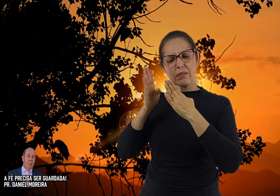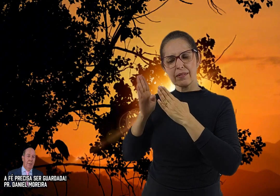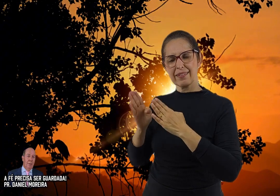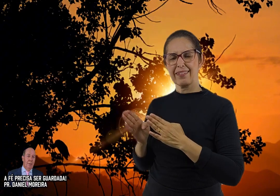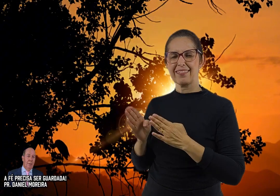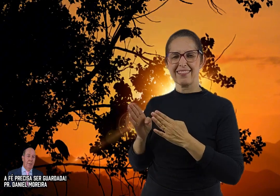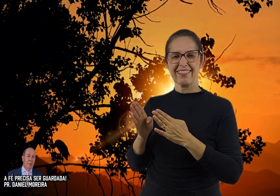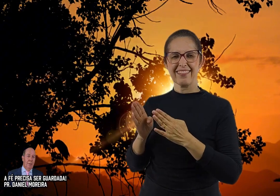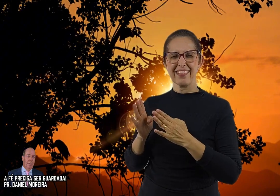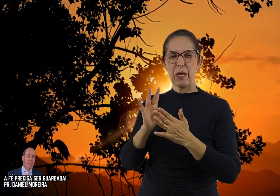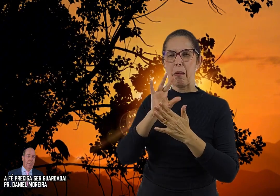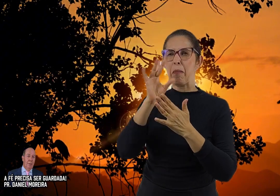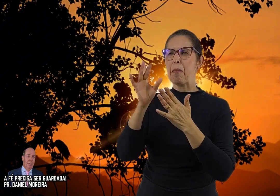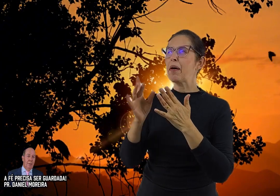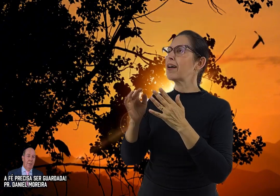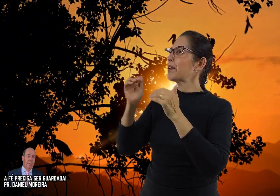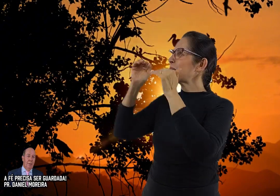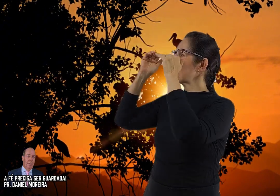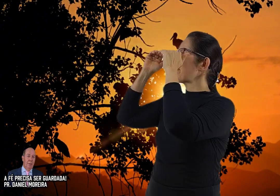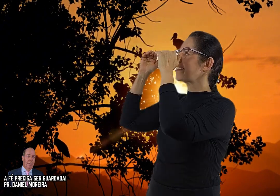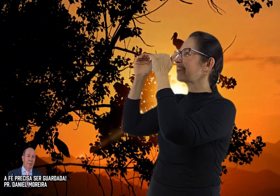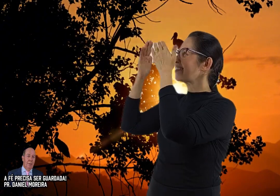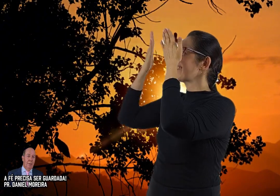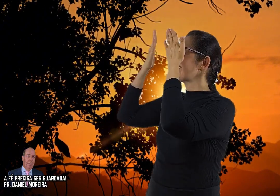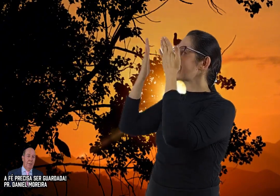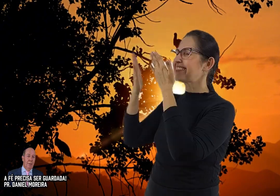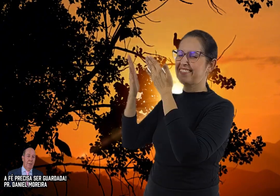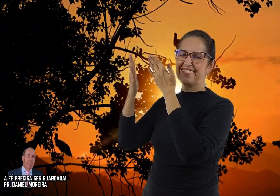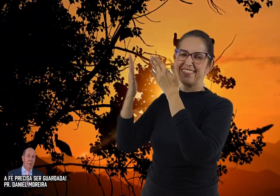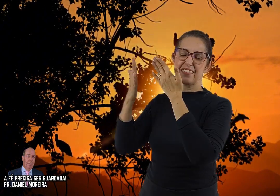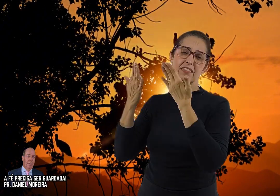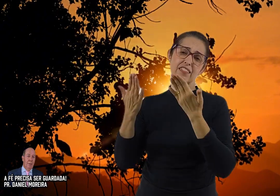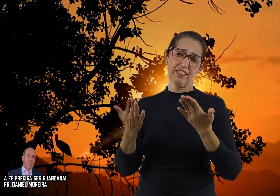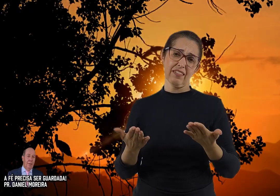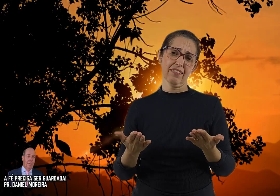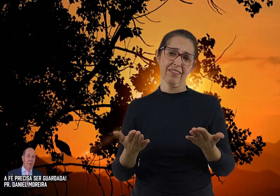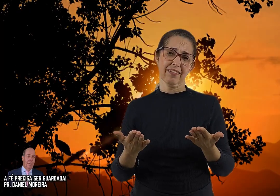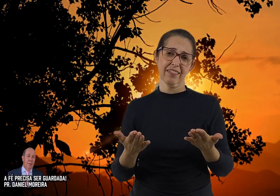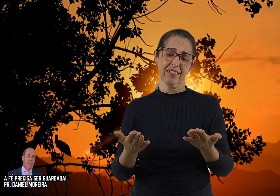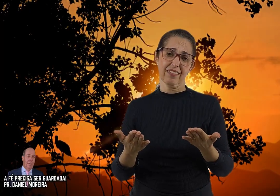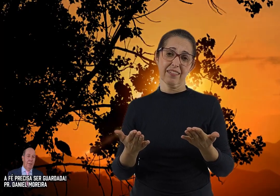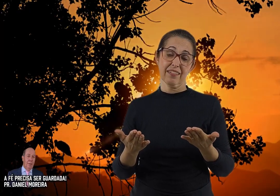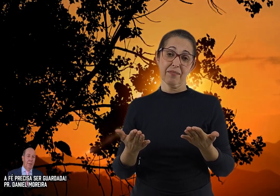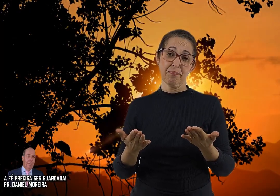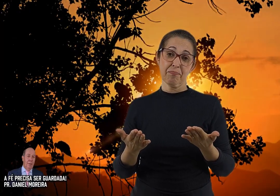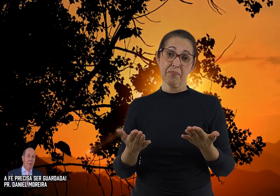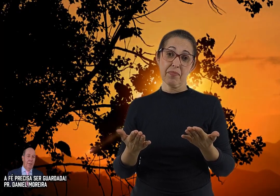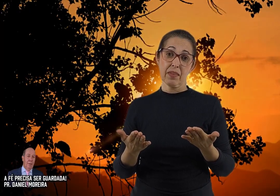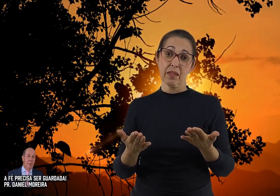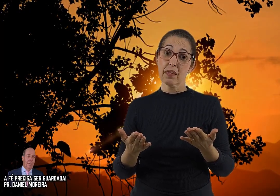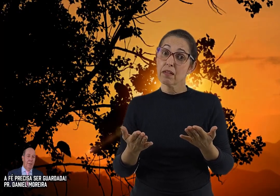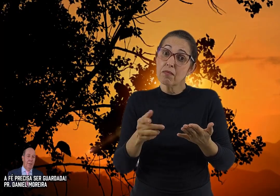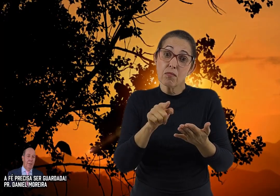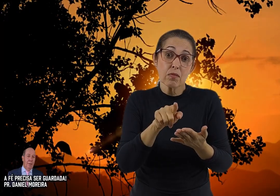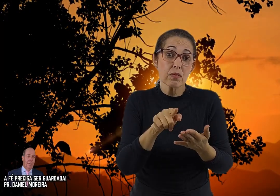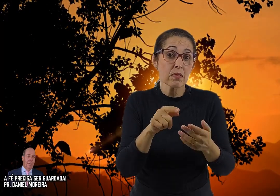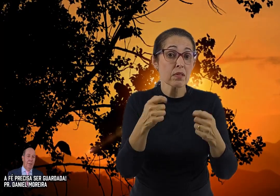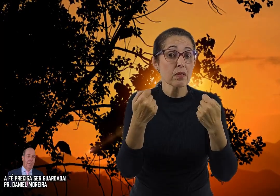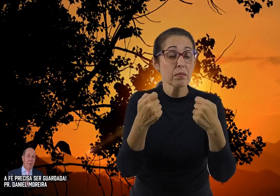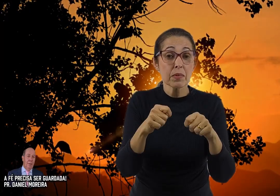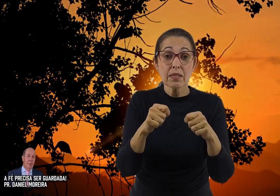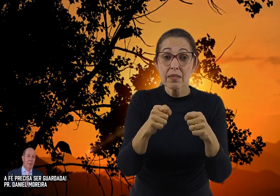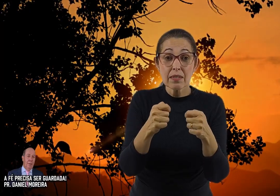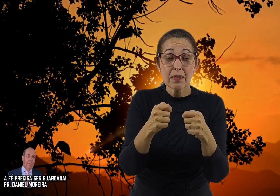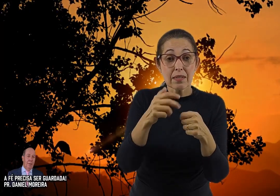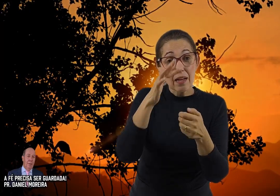fidelidade, obediência ao Senhor. Meus irmãos, se você não usar a sua fé, se você